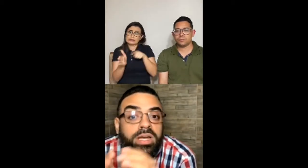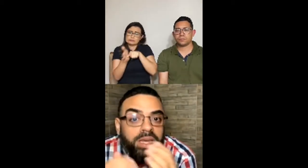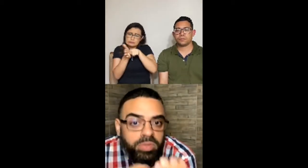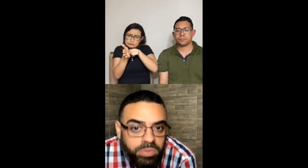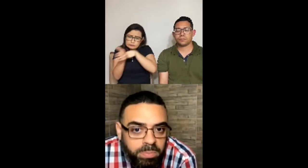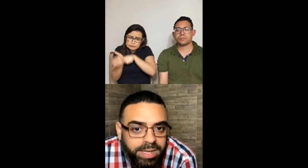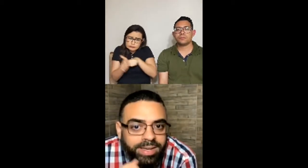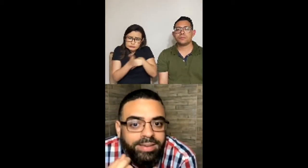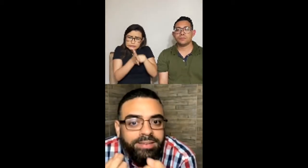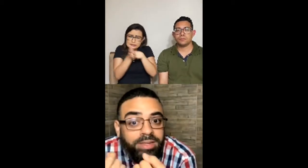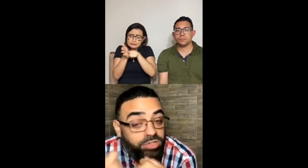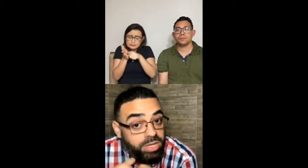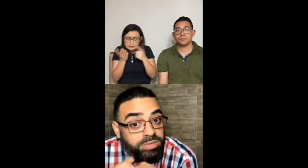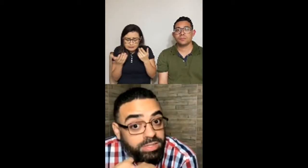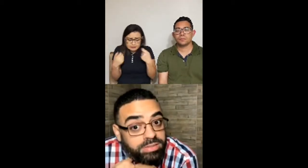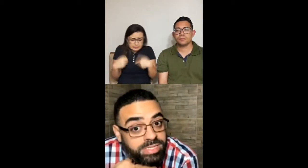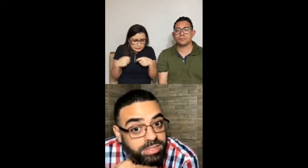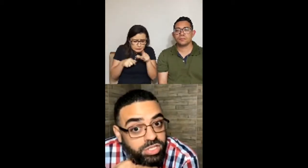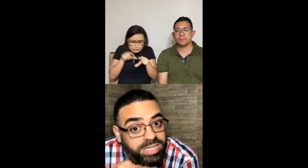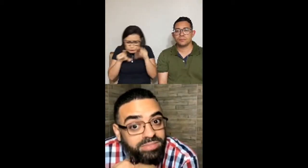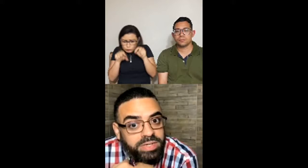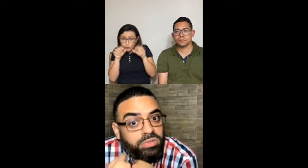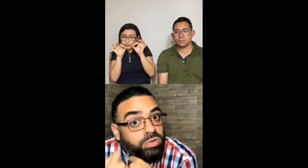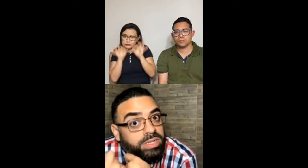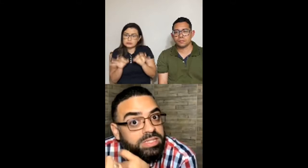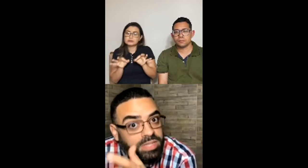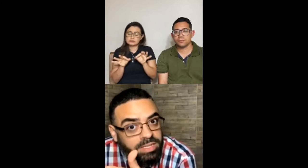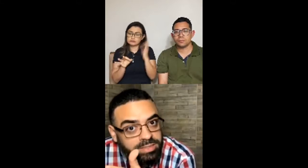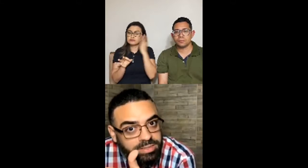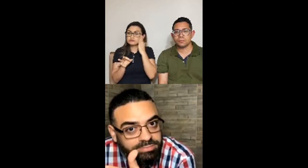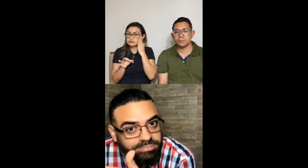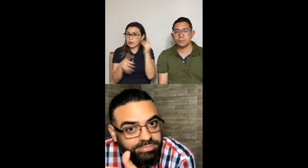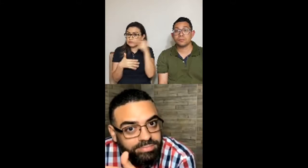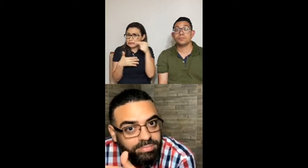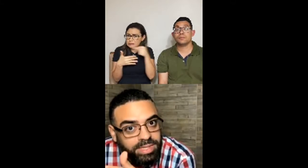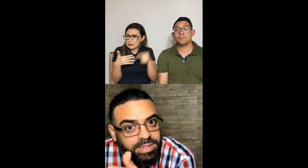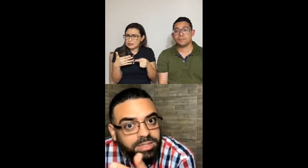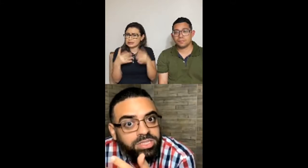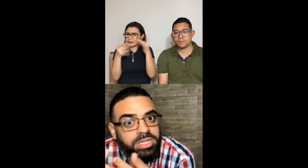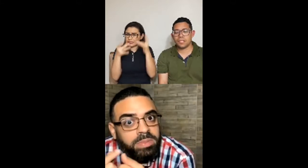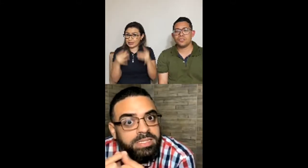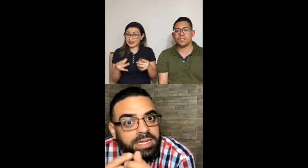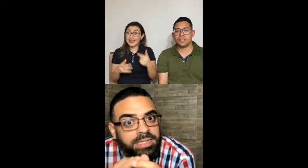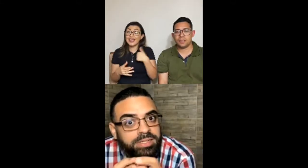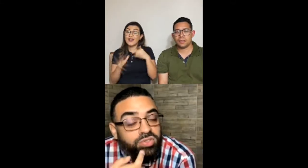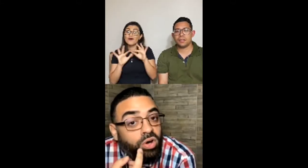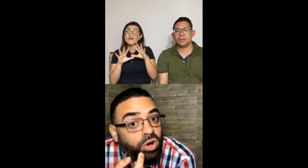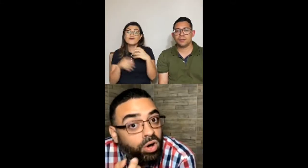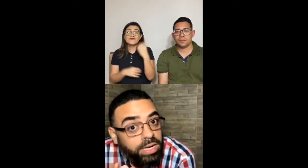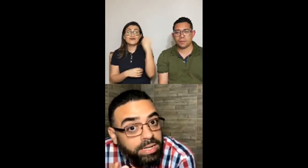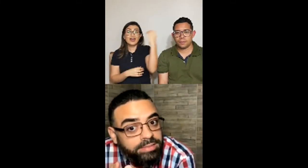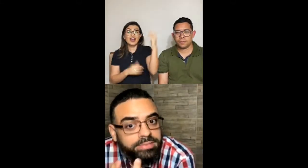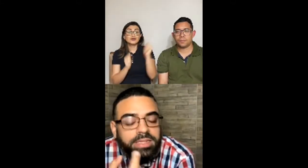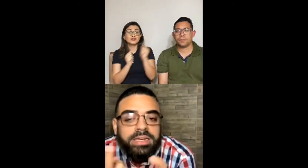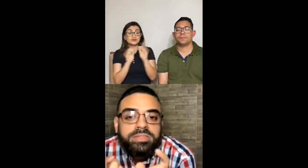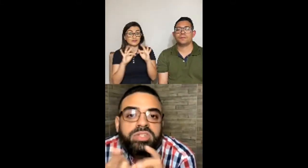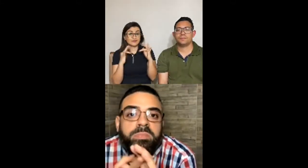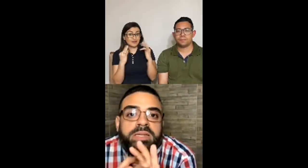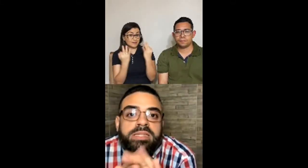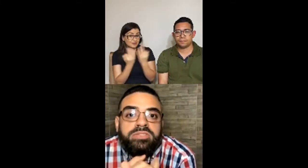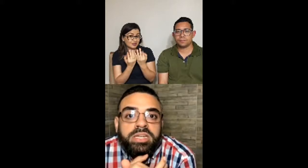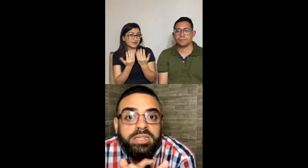demanda muito tempo, que você tem que ter muito cuidado e escolher muito bem. E eu estava indo com as